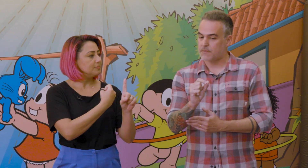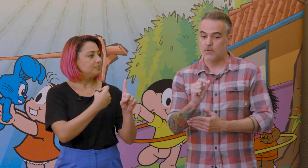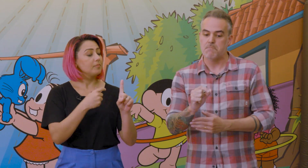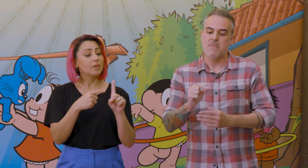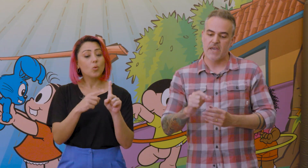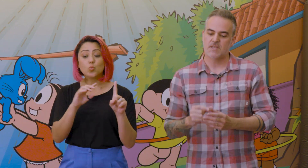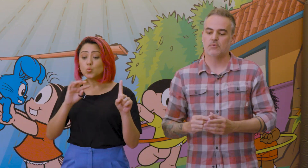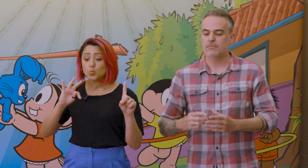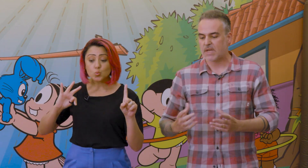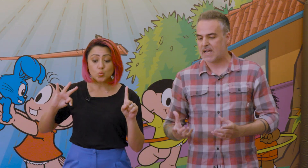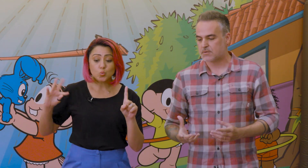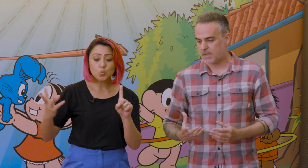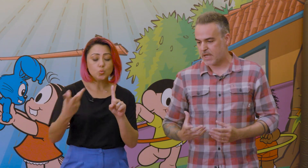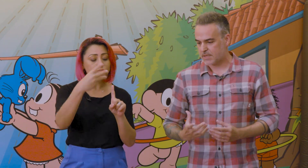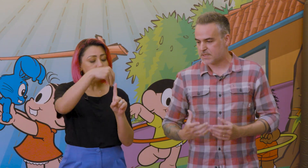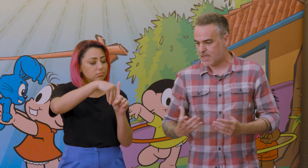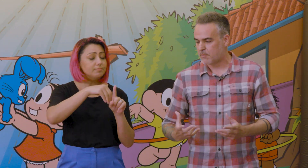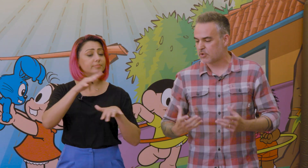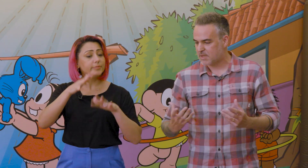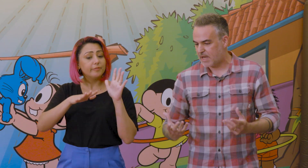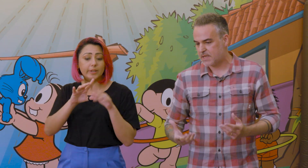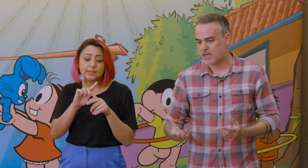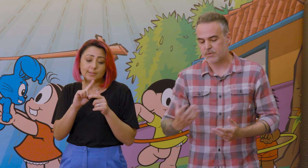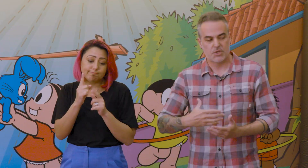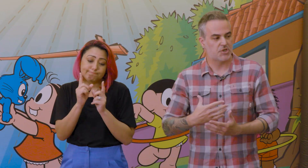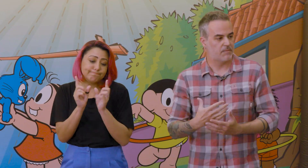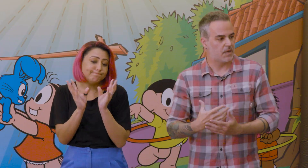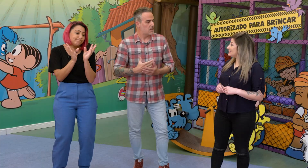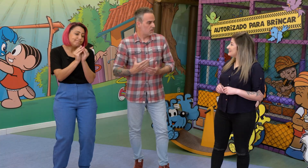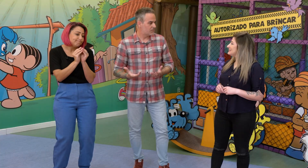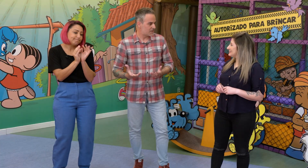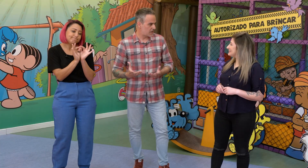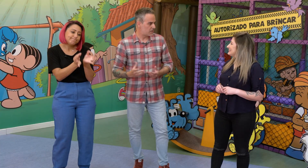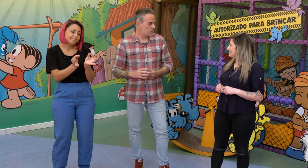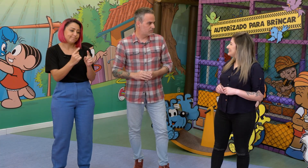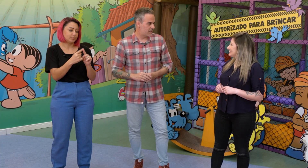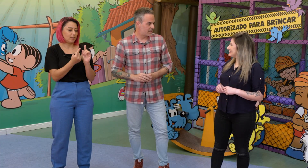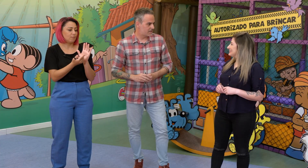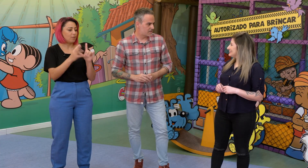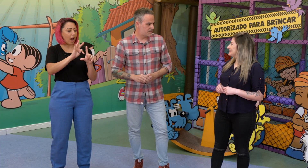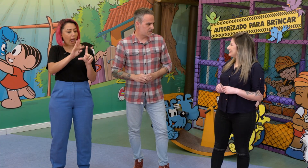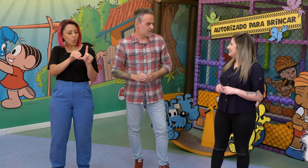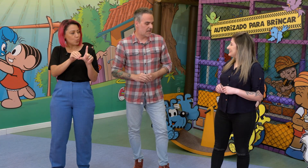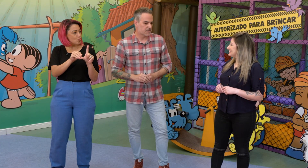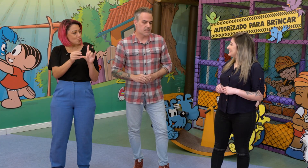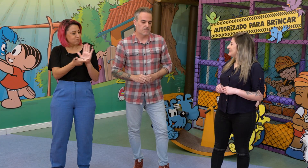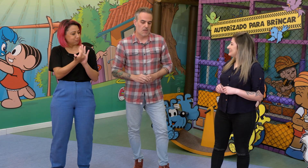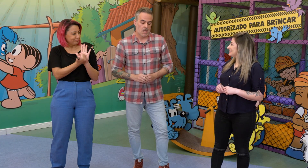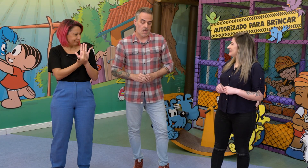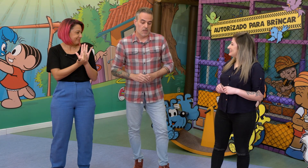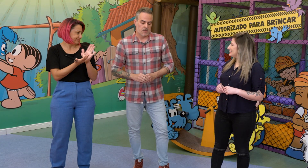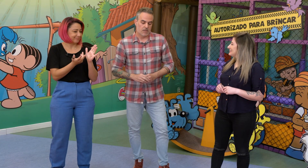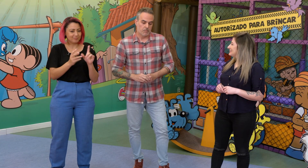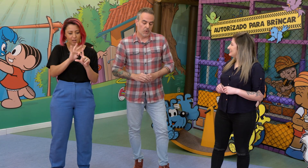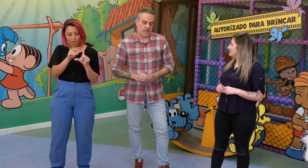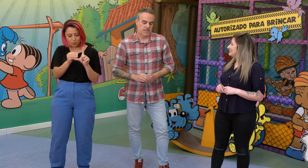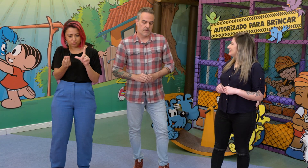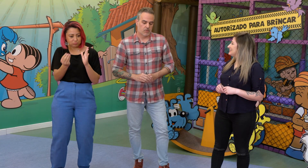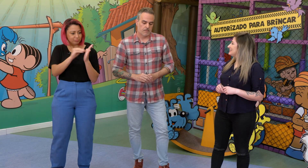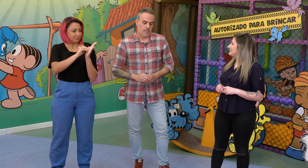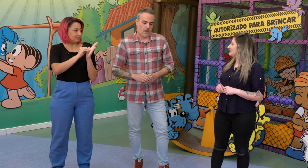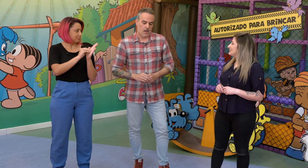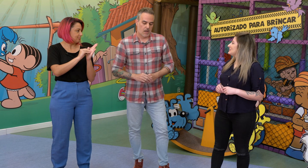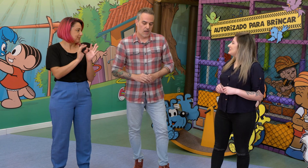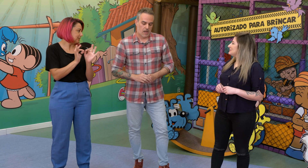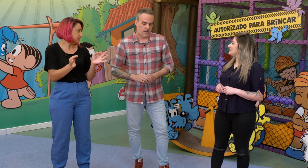singularidade do indivíduo, mesmo num traço que ainda assim é muito minimalista, quando a gente chama um traço cartoon, né, nas revistas clássicas. Então, por